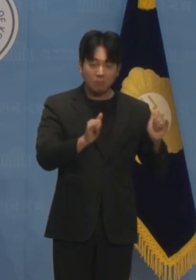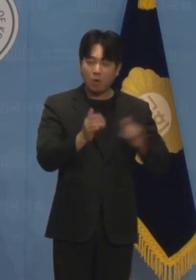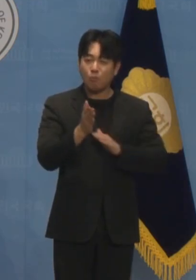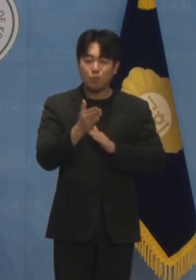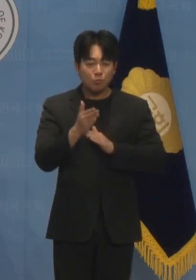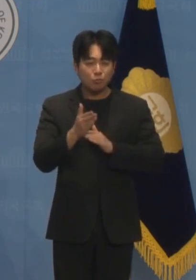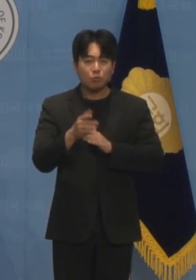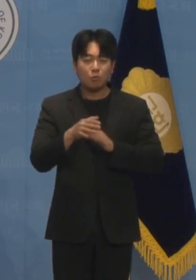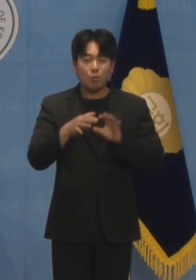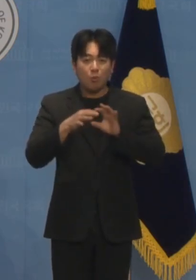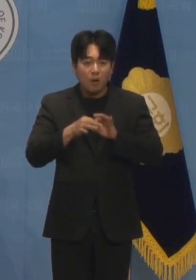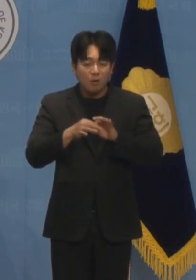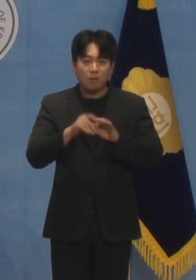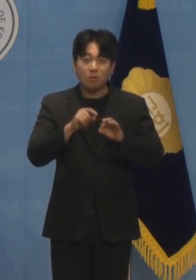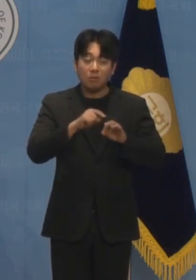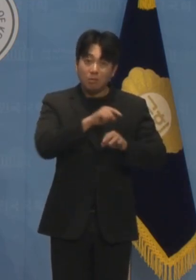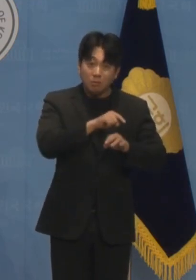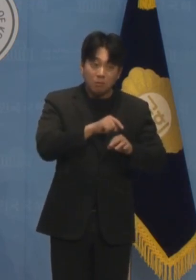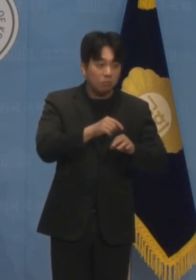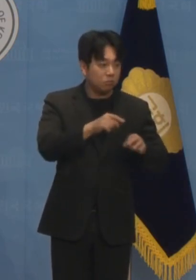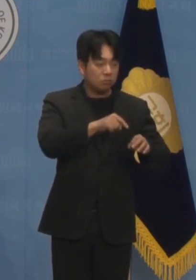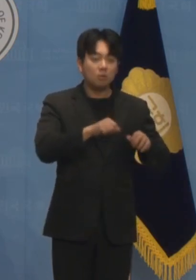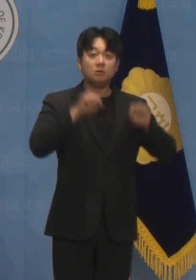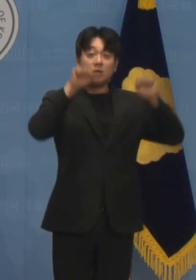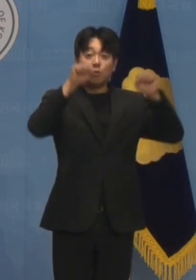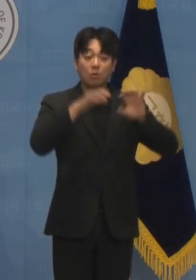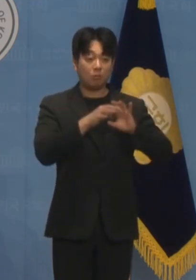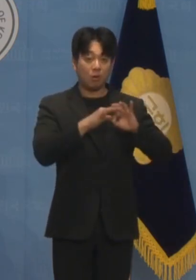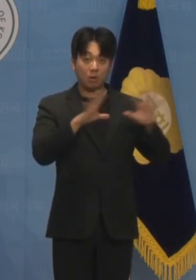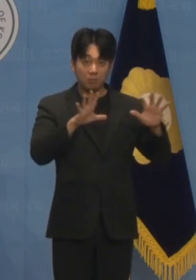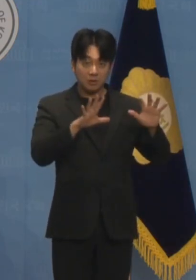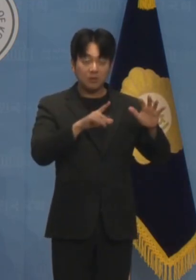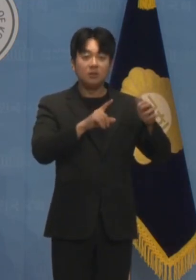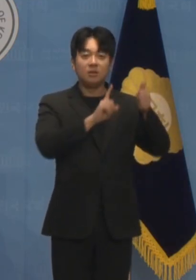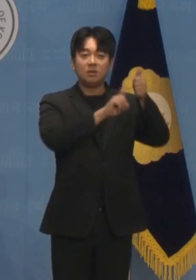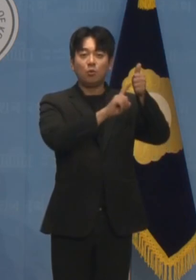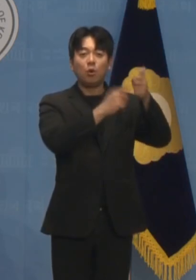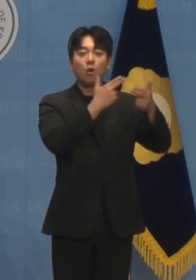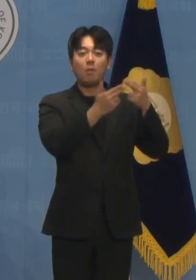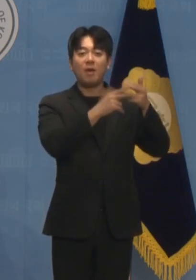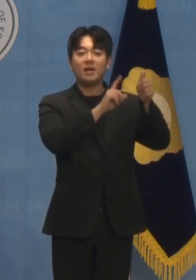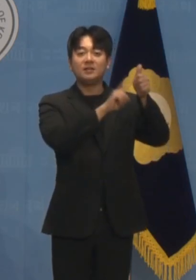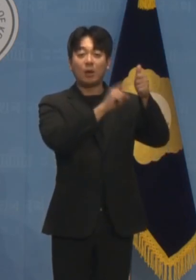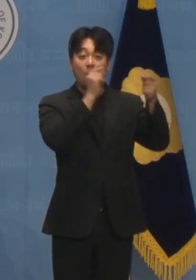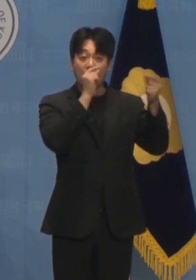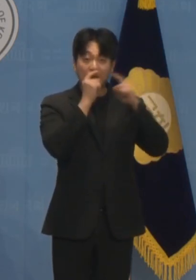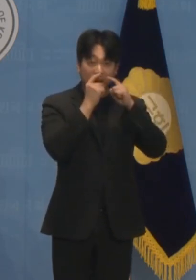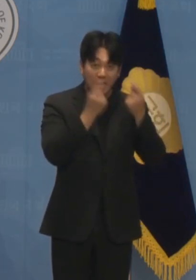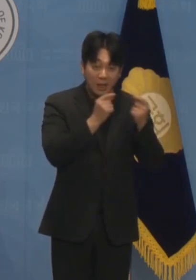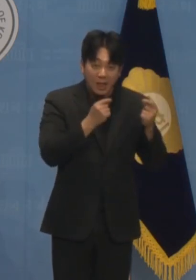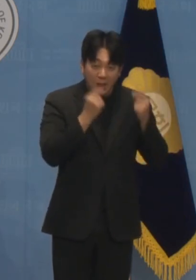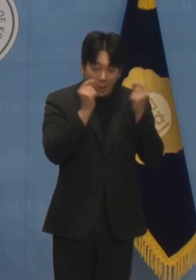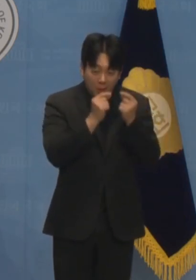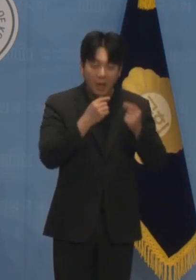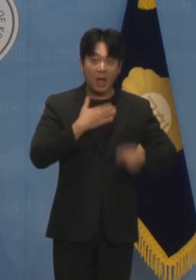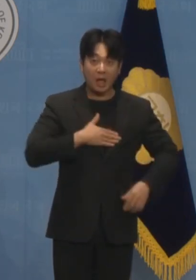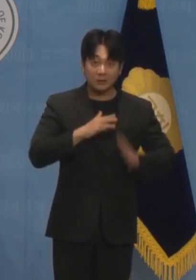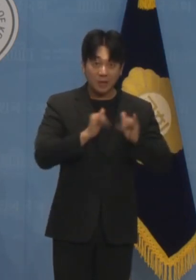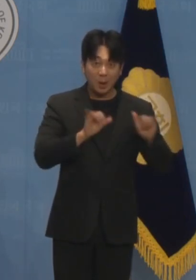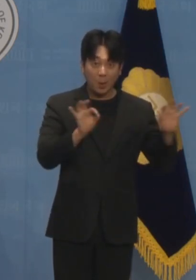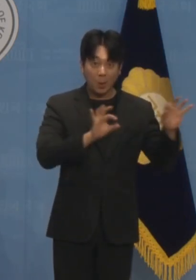회장과 개인적 친분이 있는 민간인들이 자의적으로 마구잡이식으로 참관단에 포함되었다는